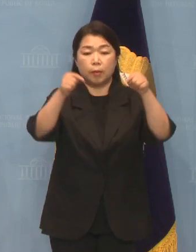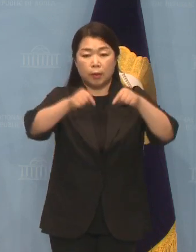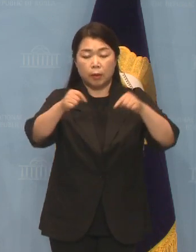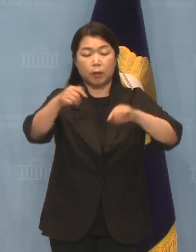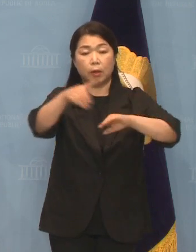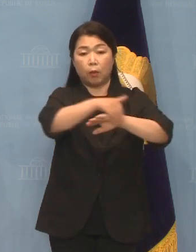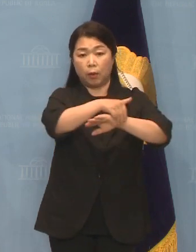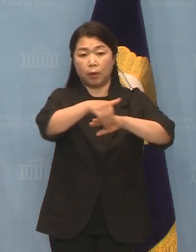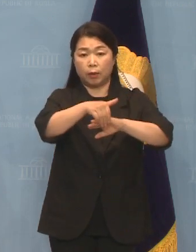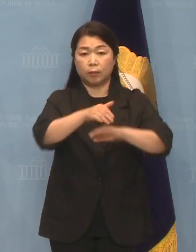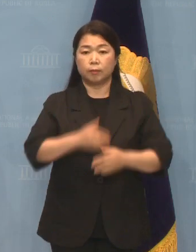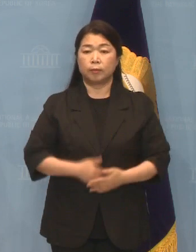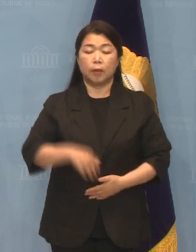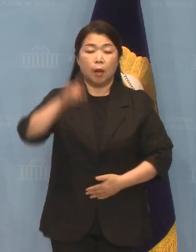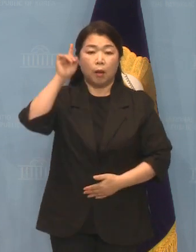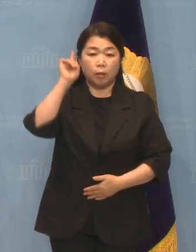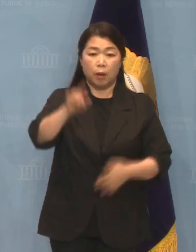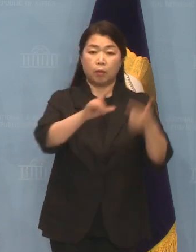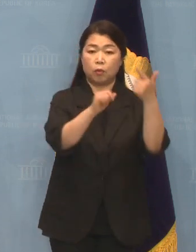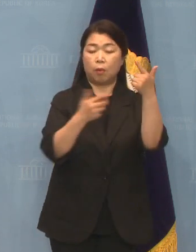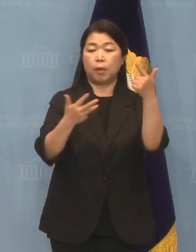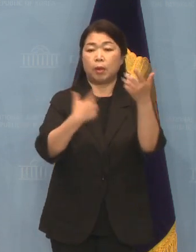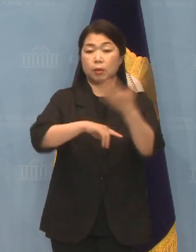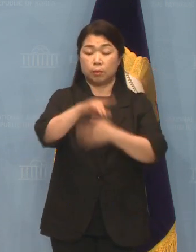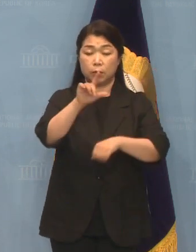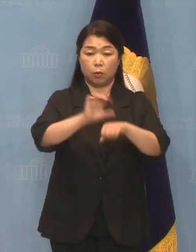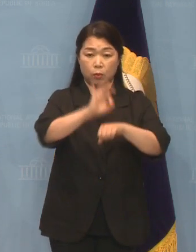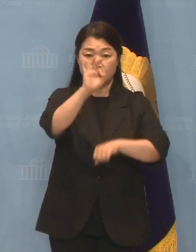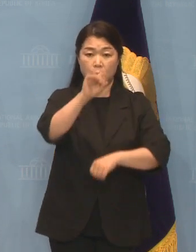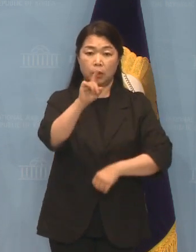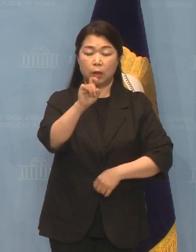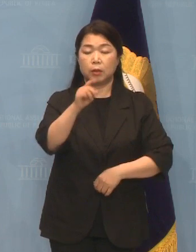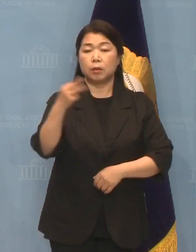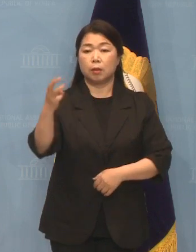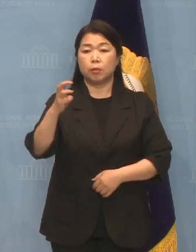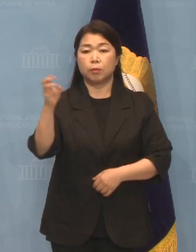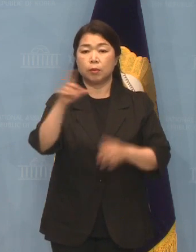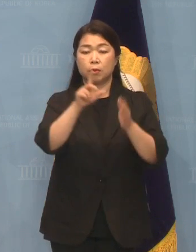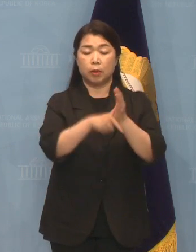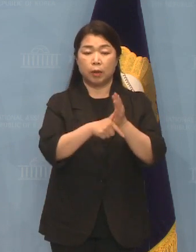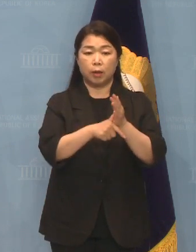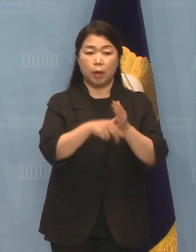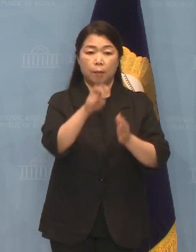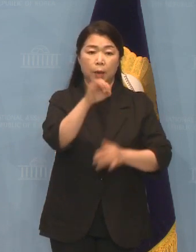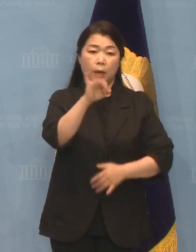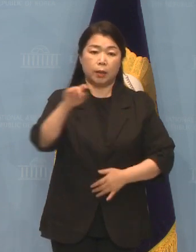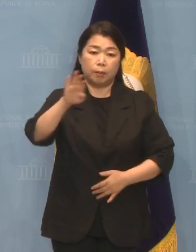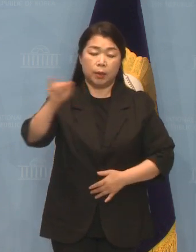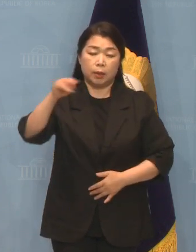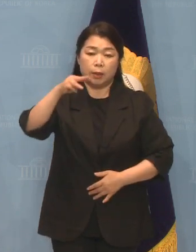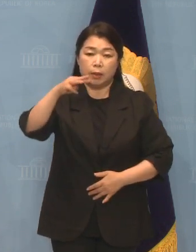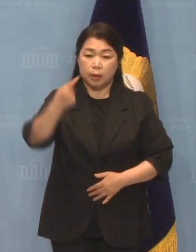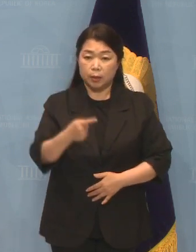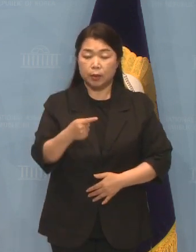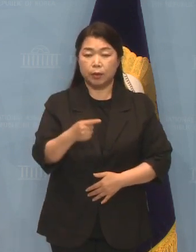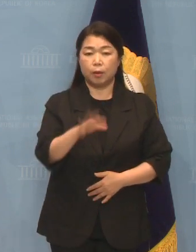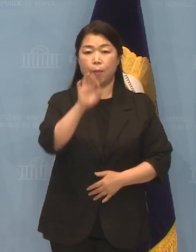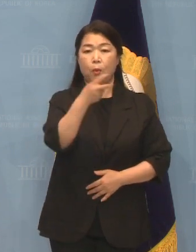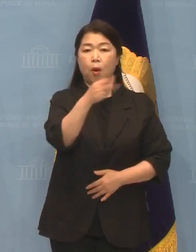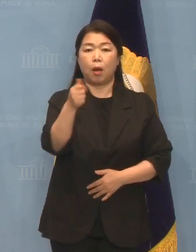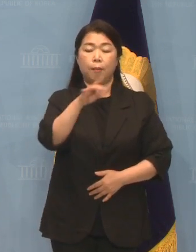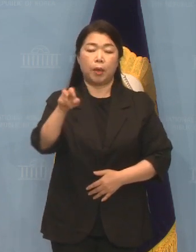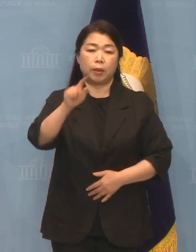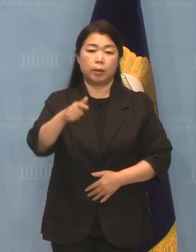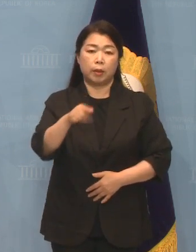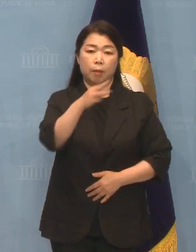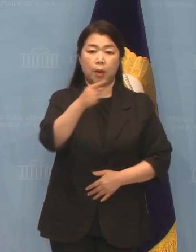진행할 예정이며 내일 6월 8일 오전 11시 30분에는 마이빈트 모하메드 알 카리파